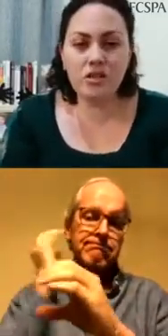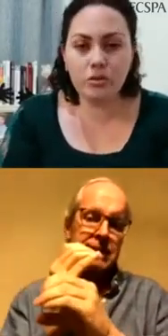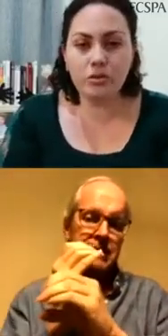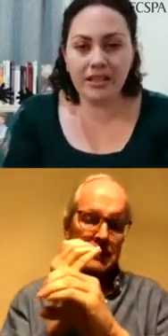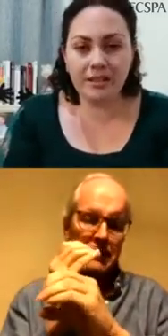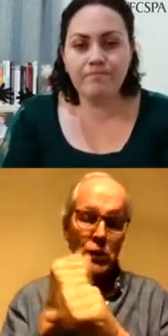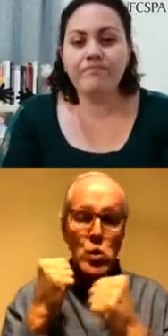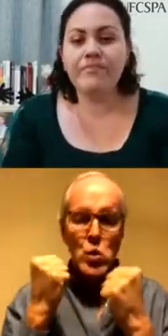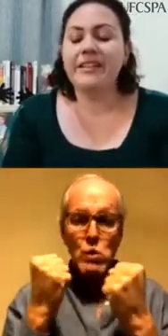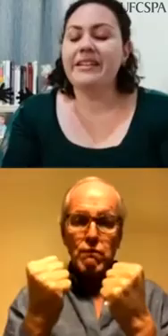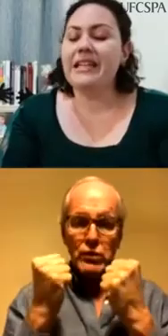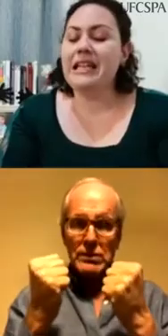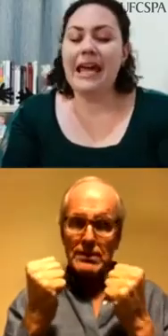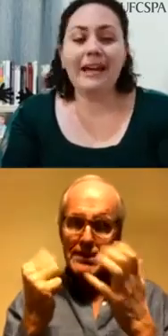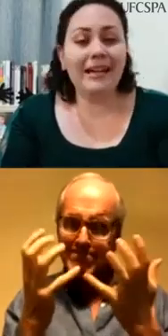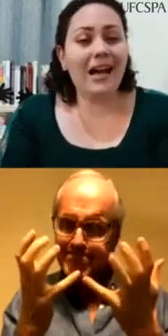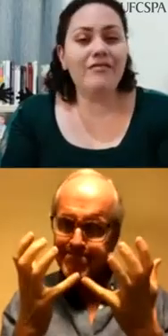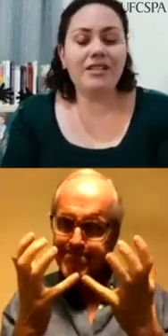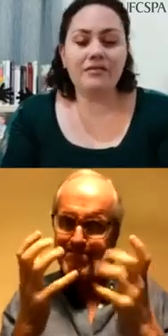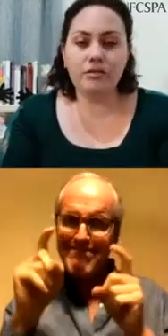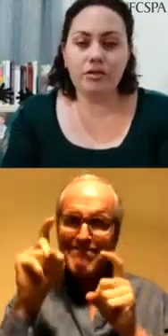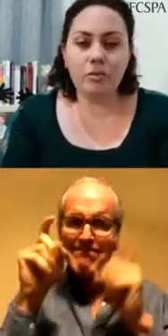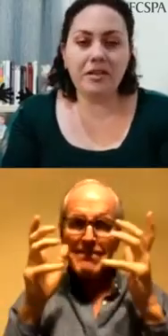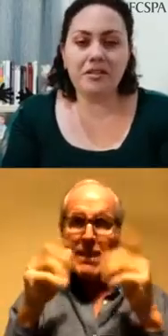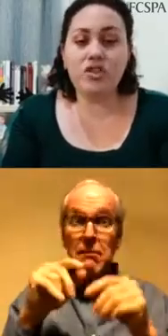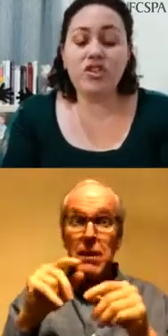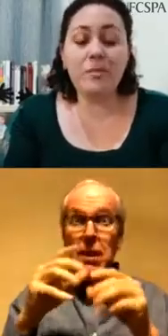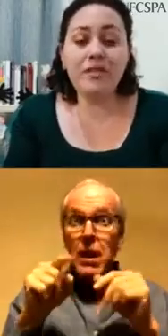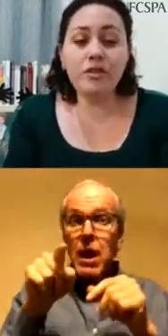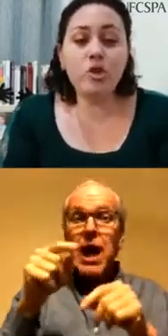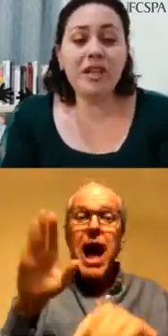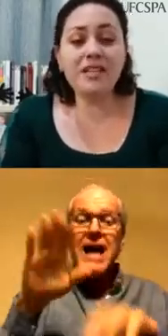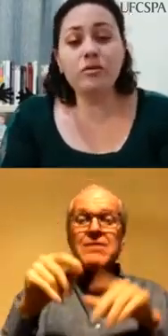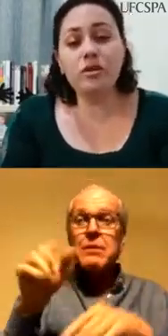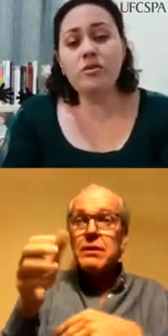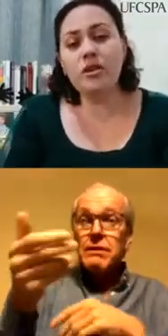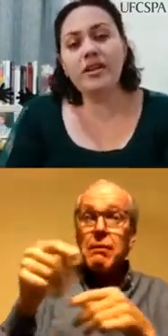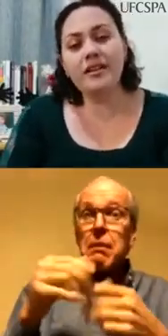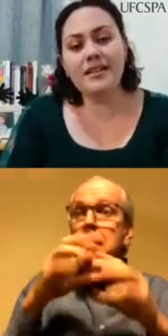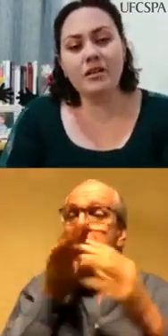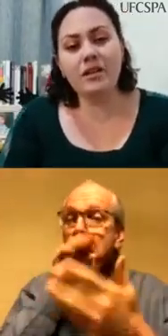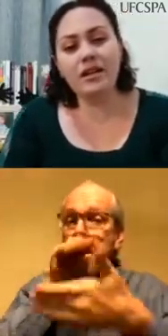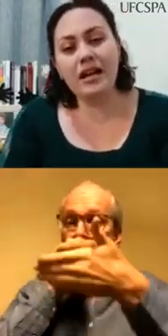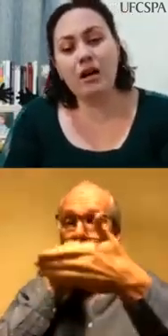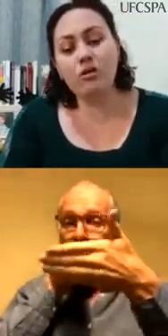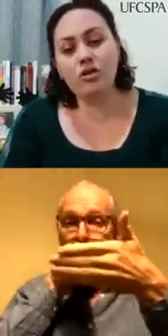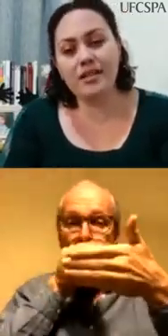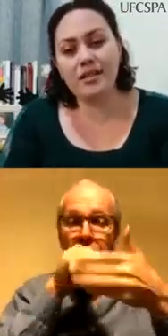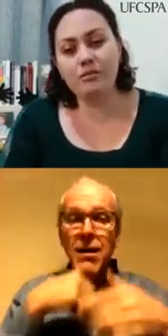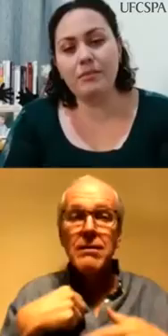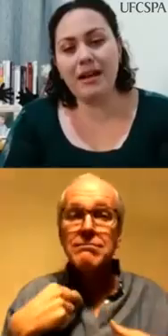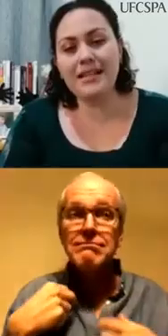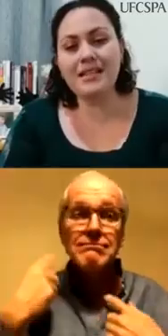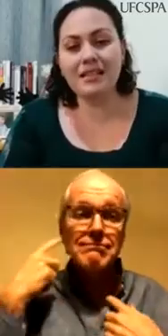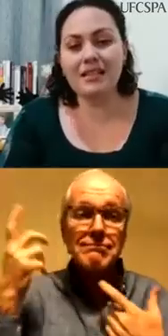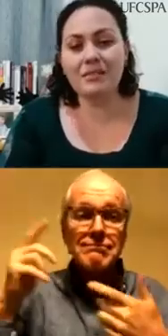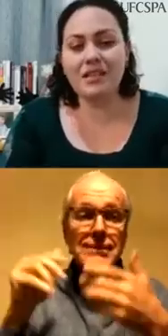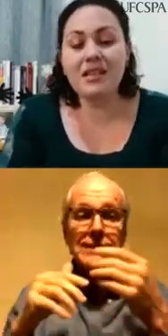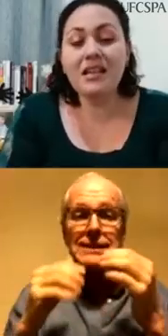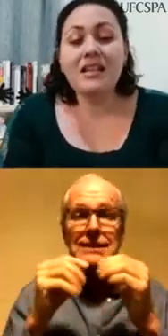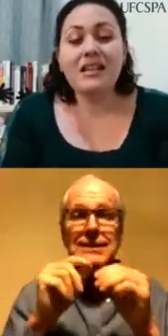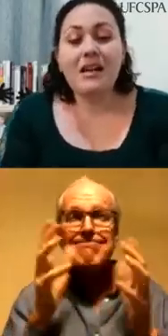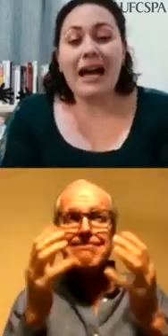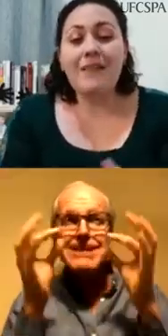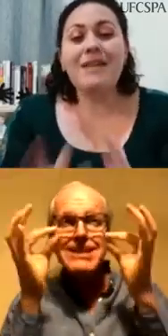a isso, né, é grave essa falta de comunicação. A gente tem uma falta de comunicação não só em relação à utilização da máscara, né,